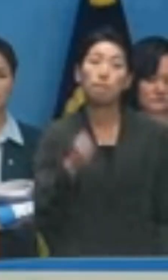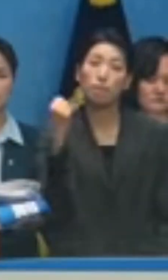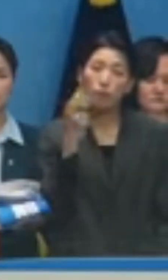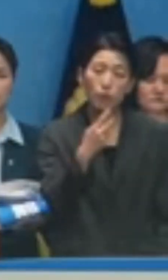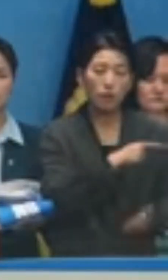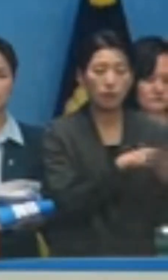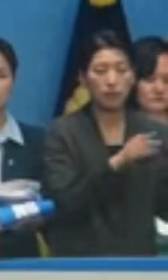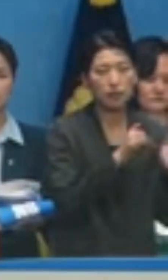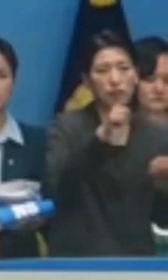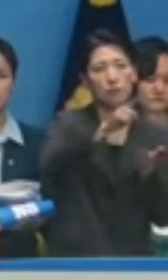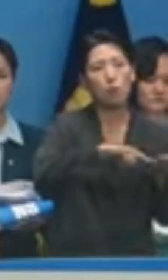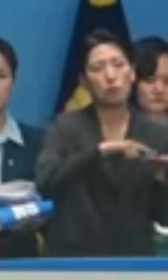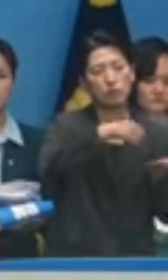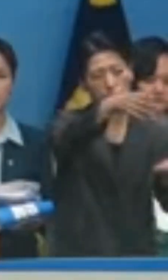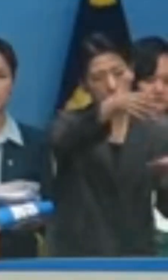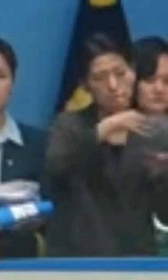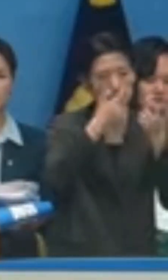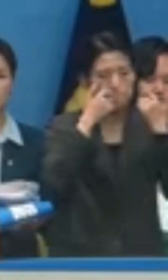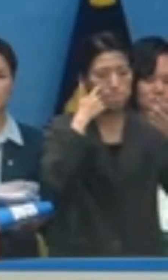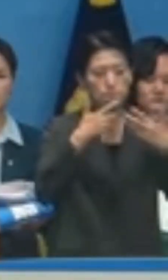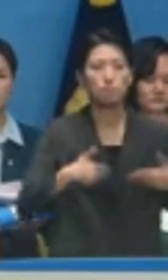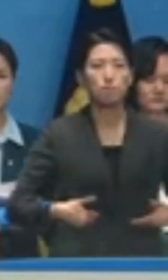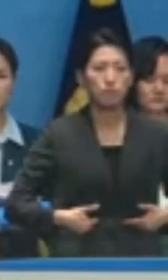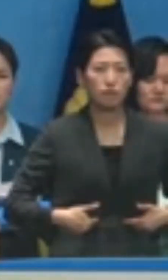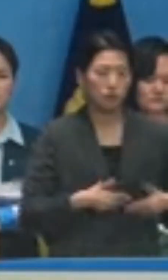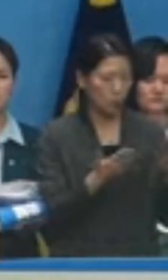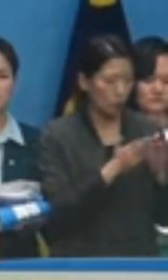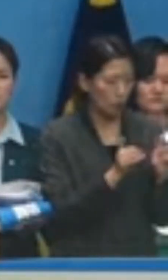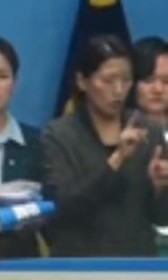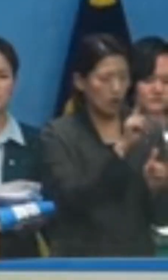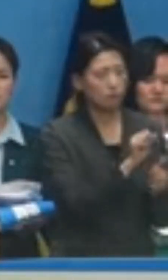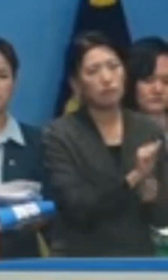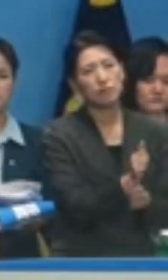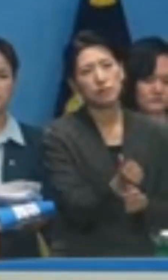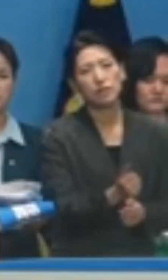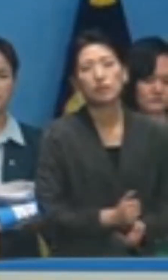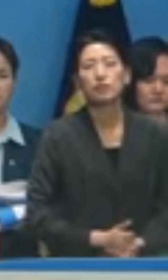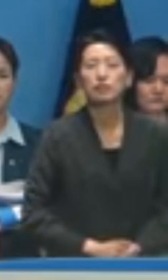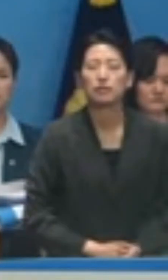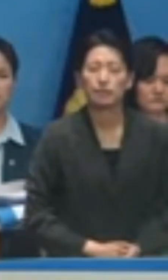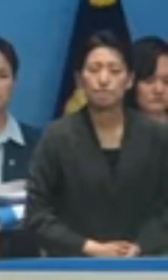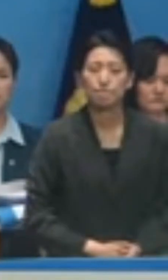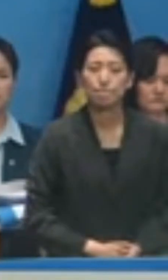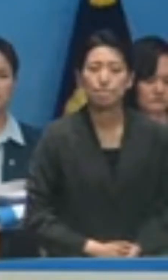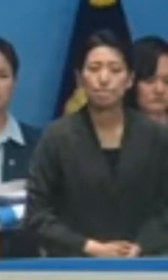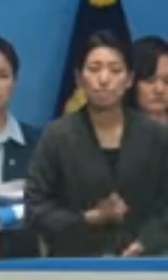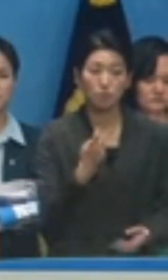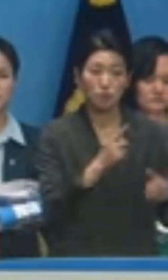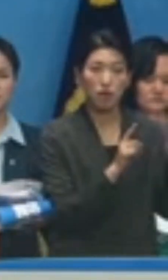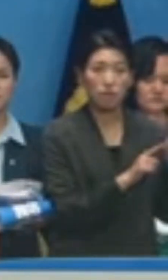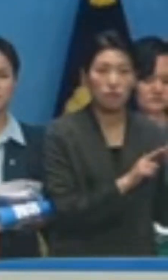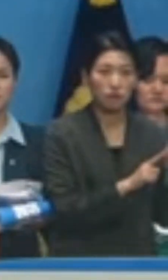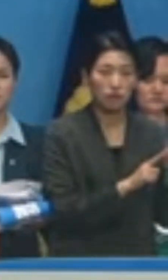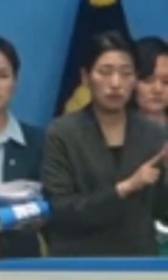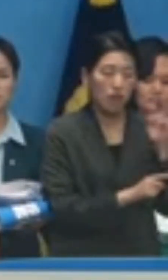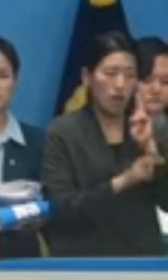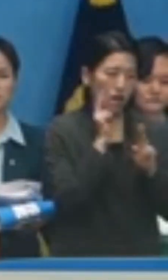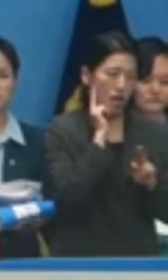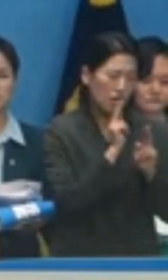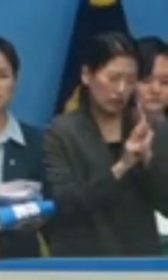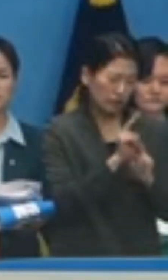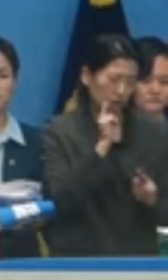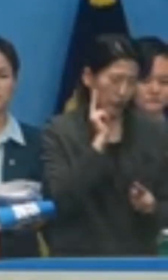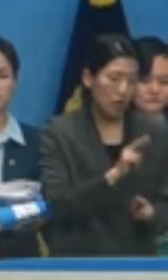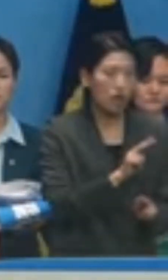대책을 마련해야 합니다. 이번 사고로 노동자 한 분이 안타깝게 희생되었습니다. 다른 노동자 한 분도 중상을 입고 치료를